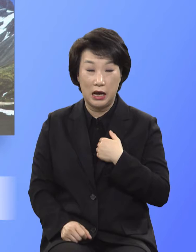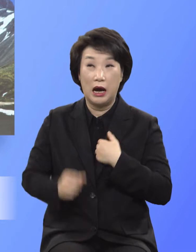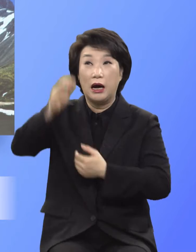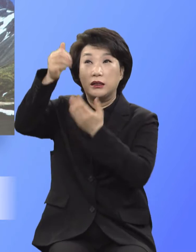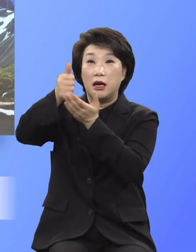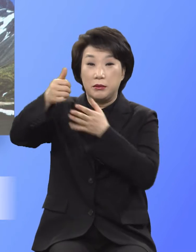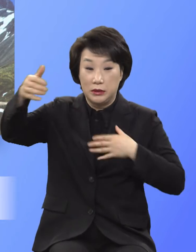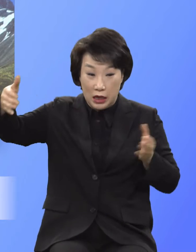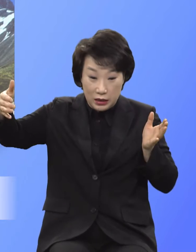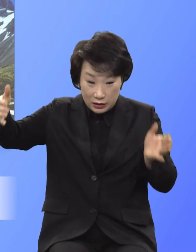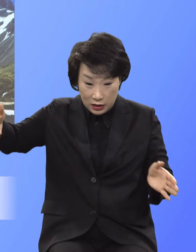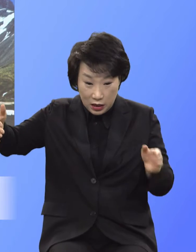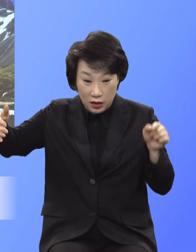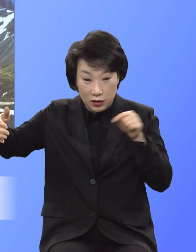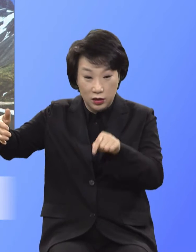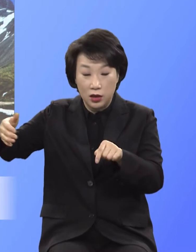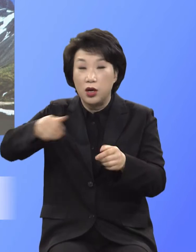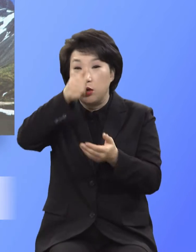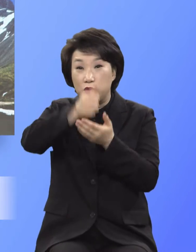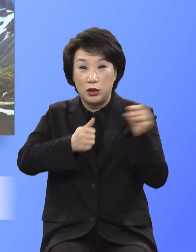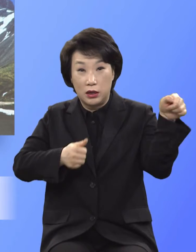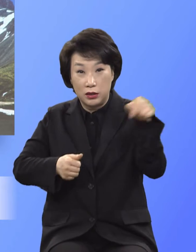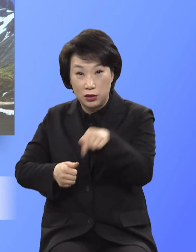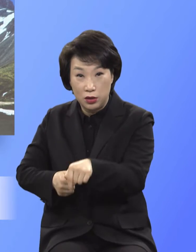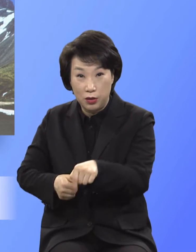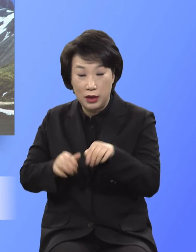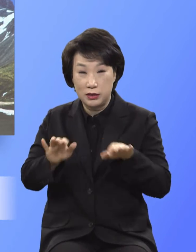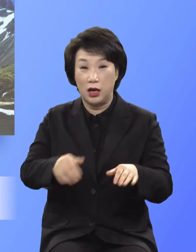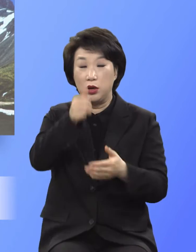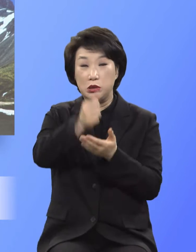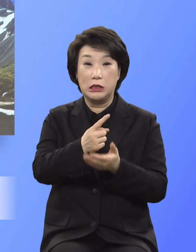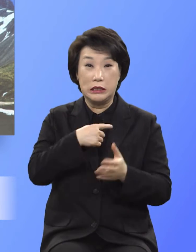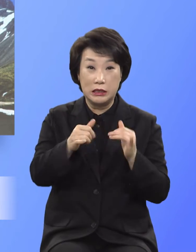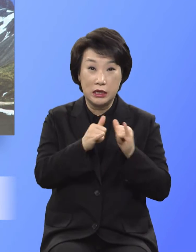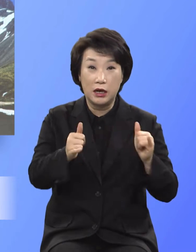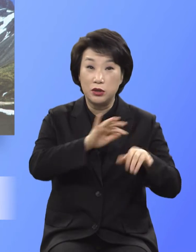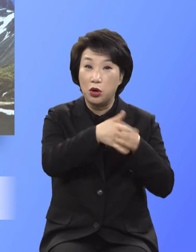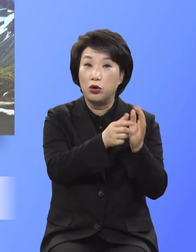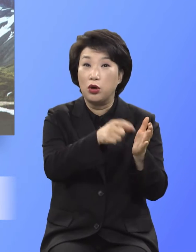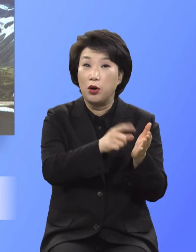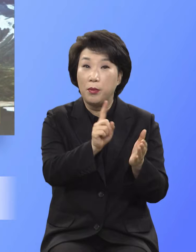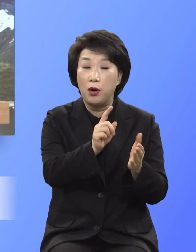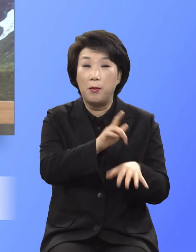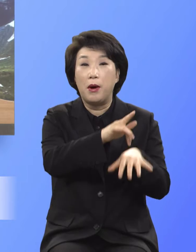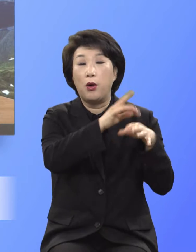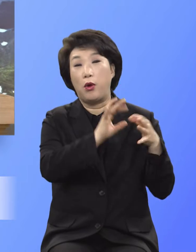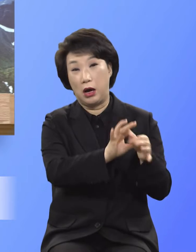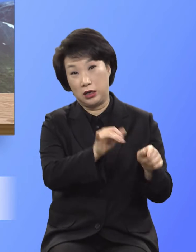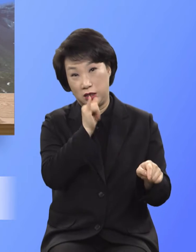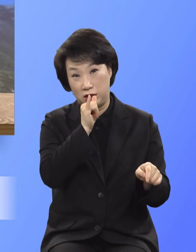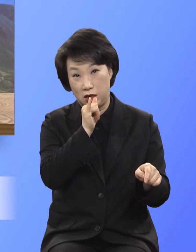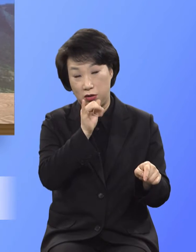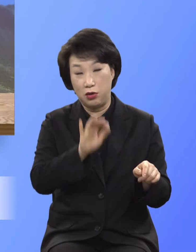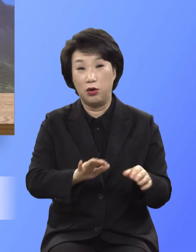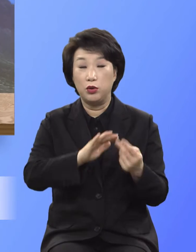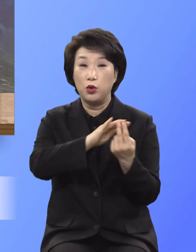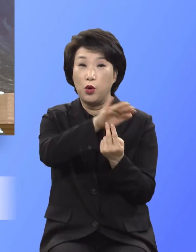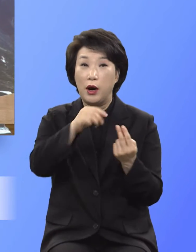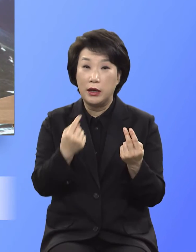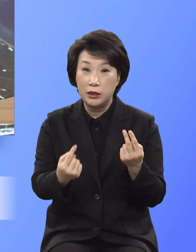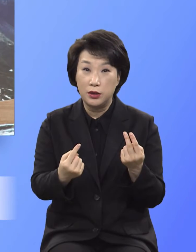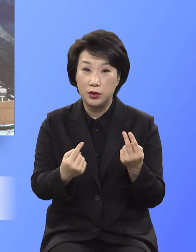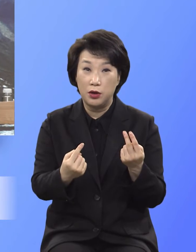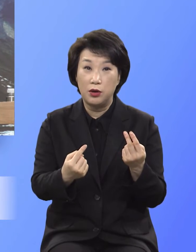하나님 사이의 죄가, 거기 죄를 짓는 자는 마귀에게 속하나니